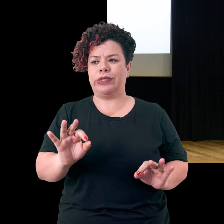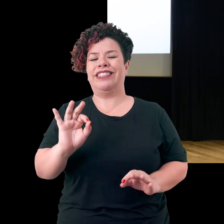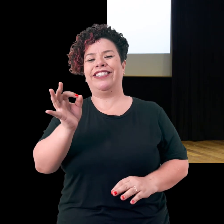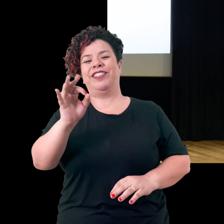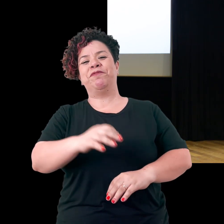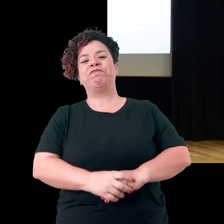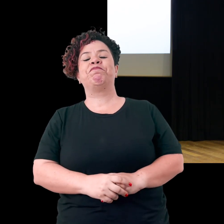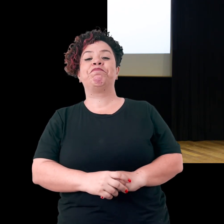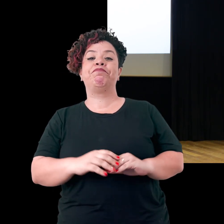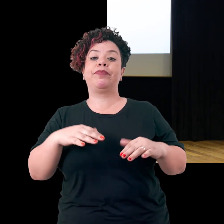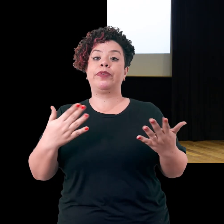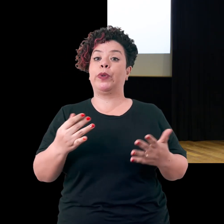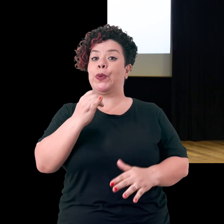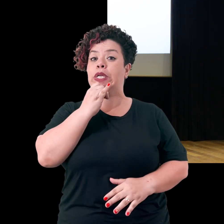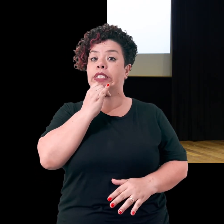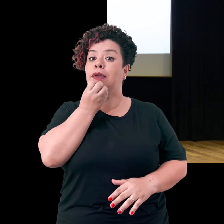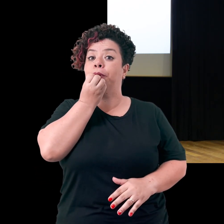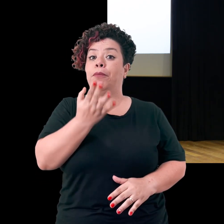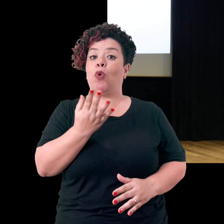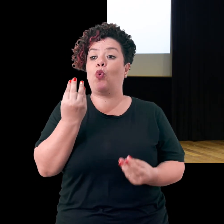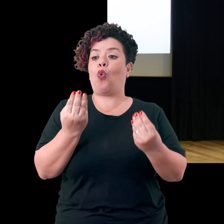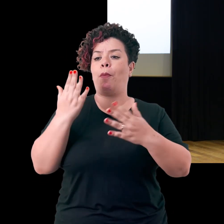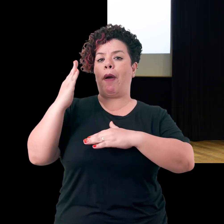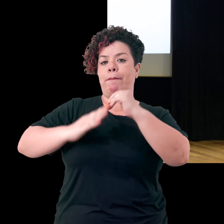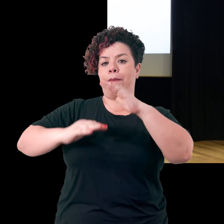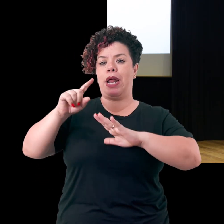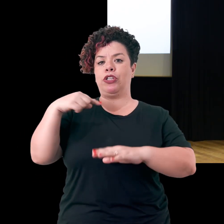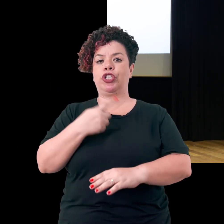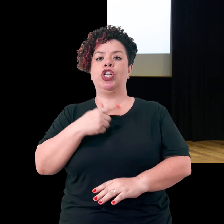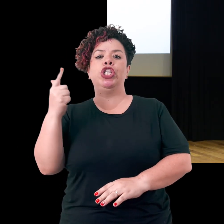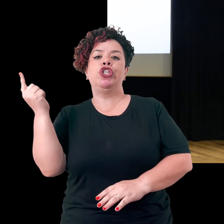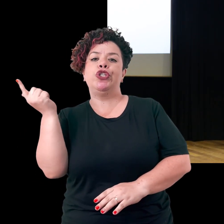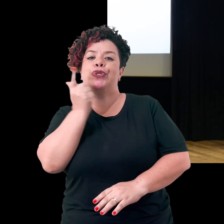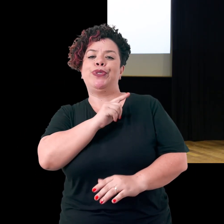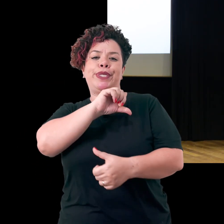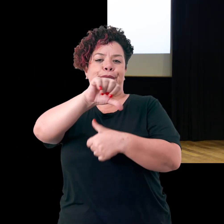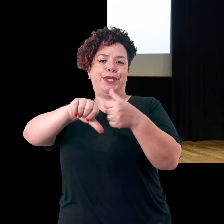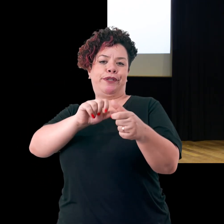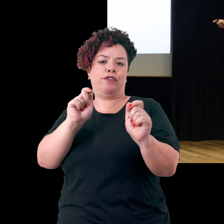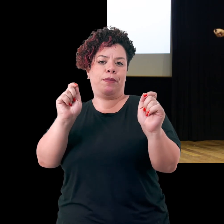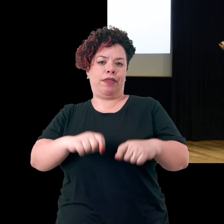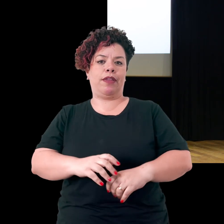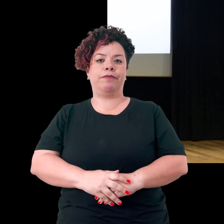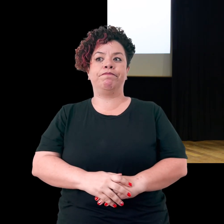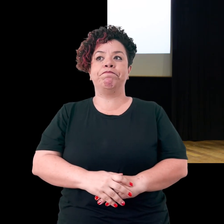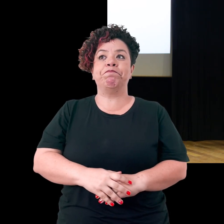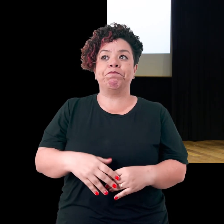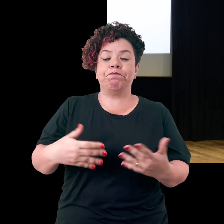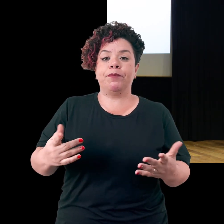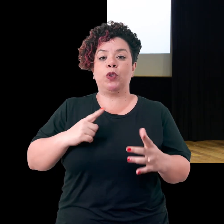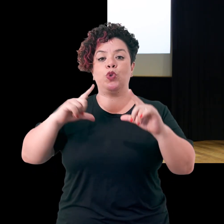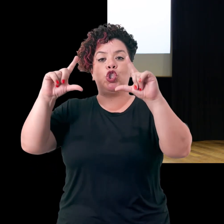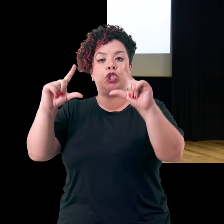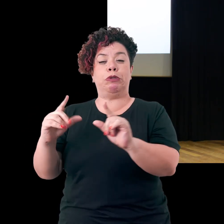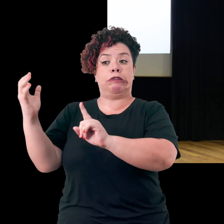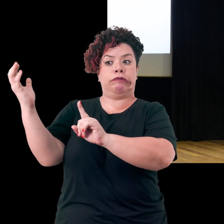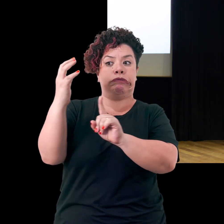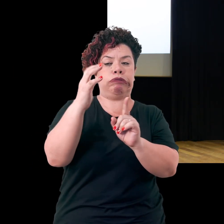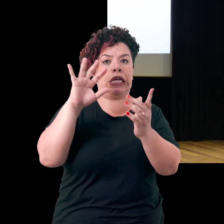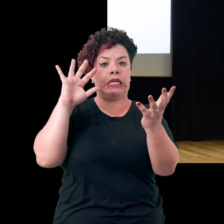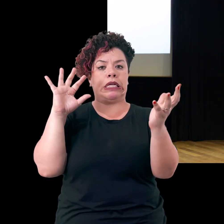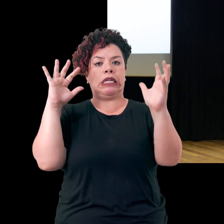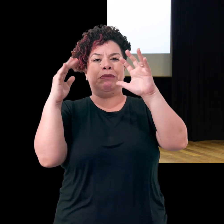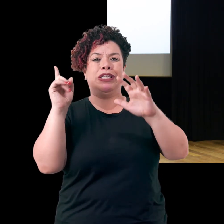Né? Mostrando um bom exemplo de como, na prática, a gente consegue fazer essa transformação. Redução de ameaças não climáticas e eliminação